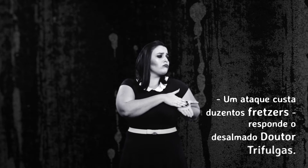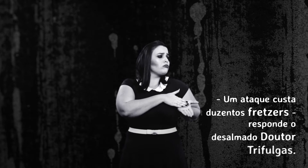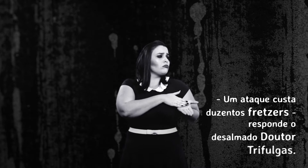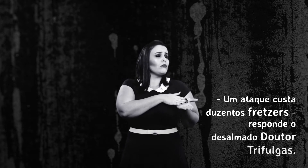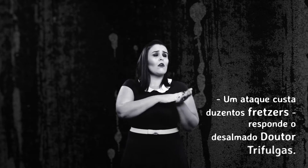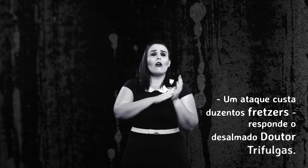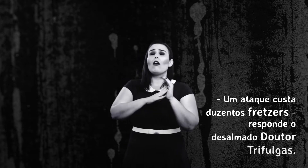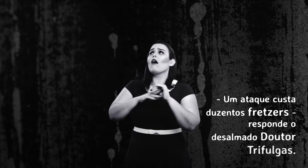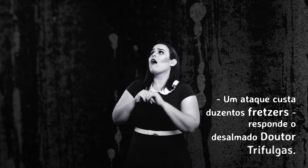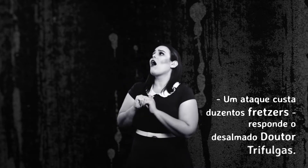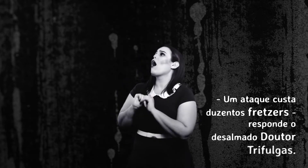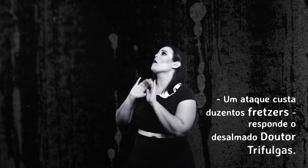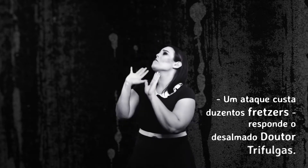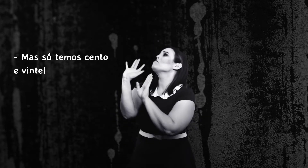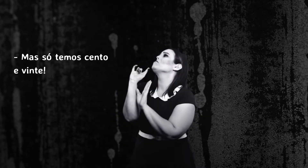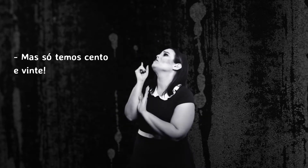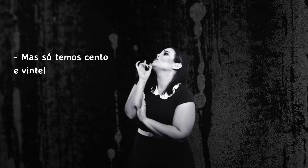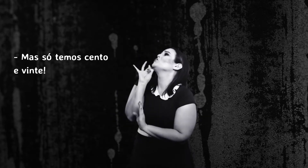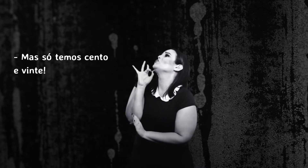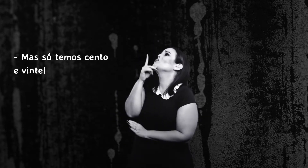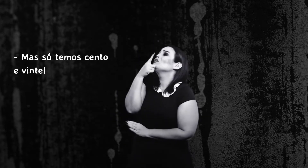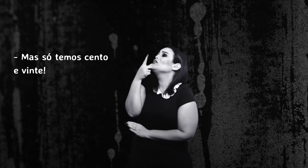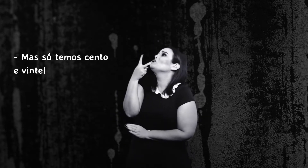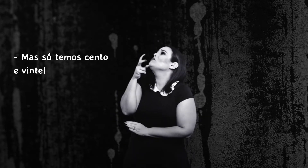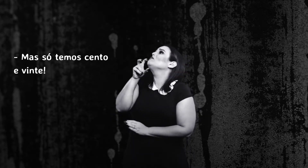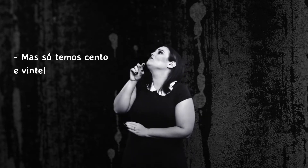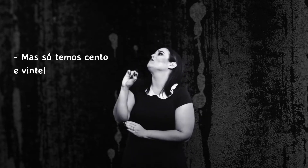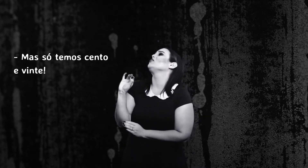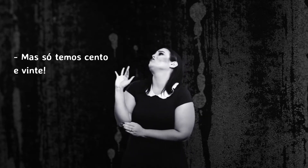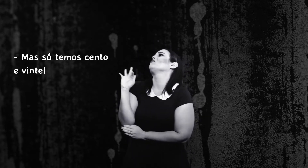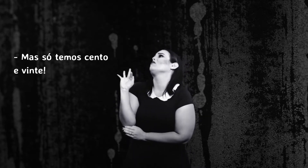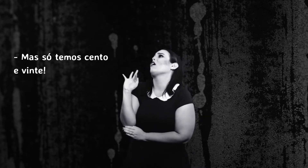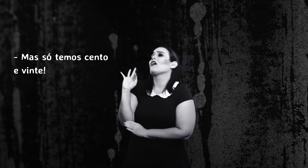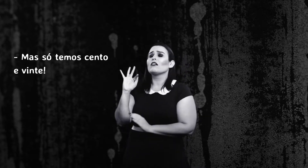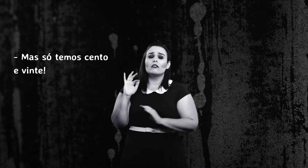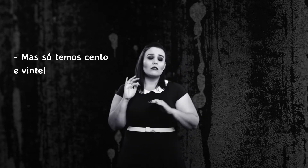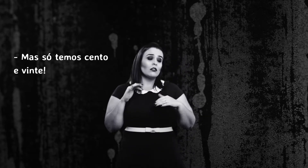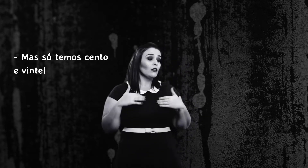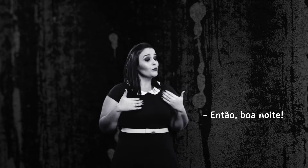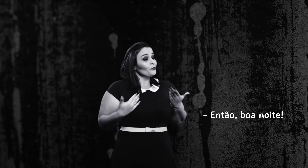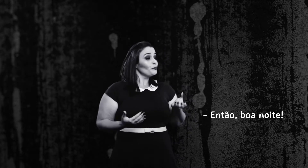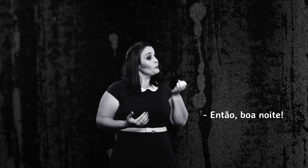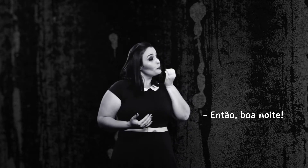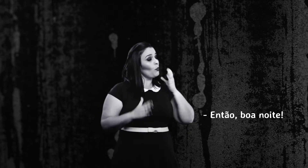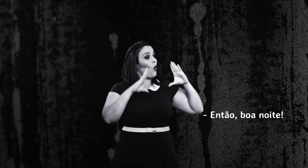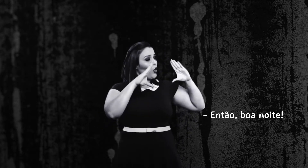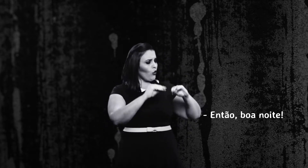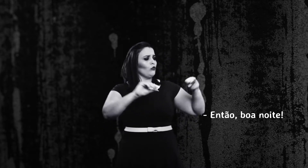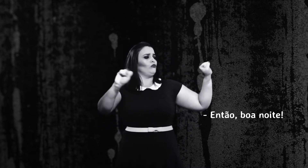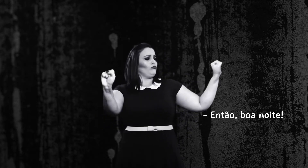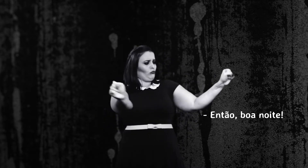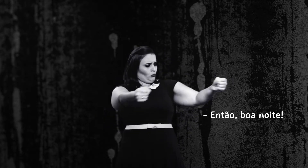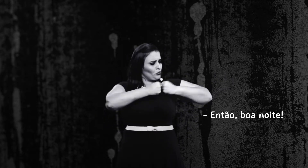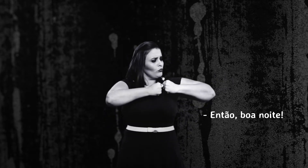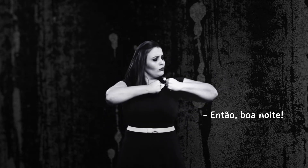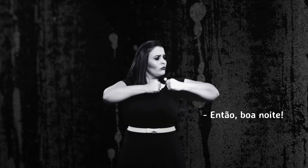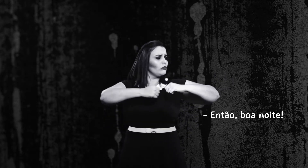Dr. Trifulgas. Mas só temos 120. Então, boa noite.